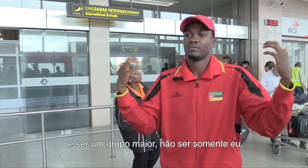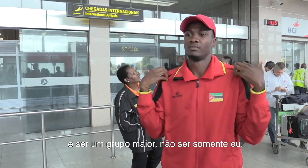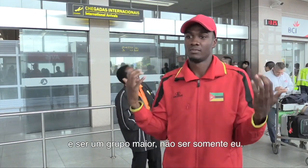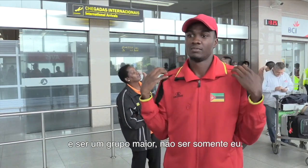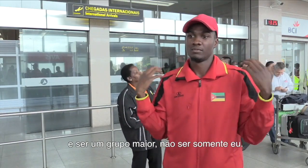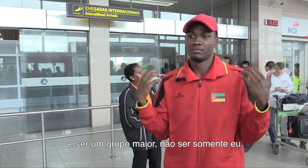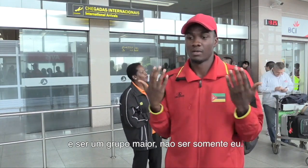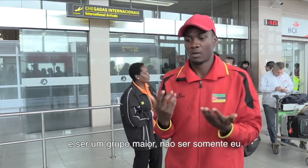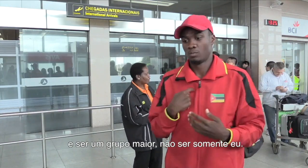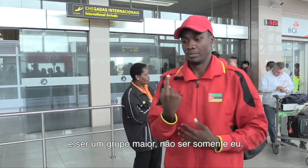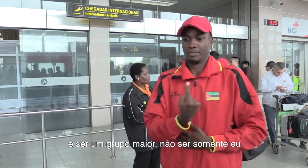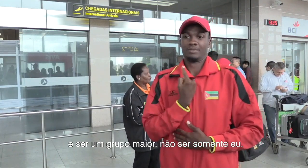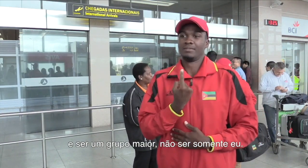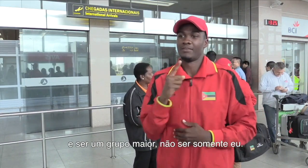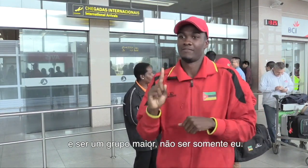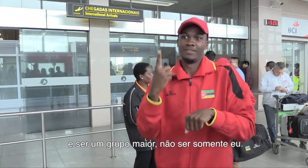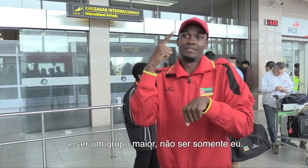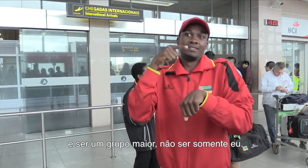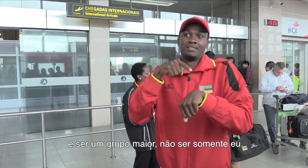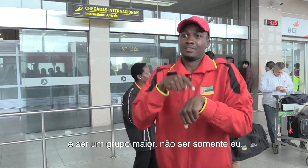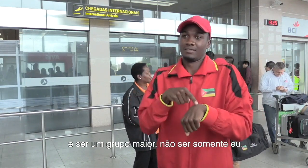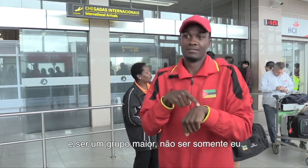grupo maior, não ser somente eu.